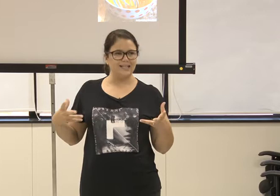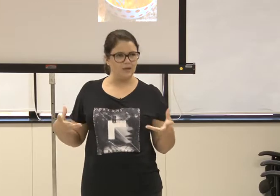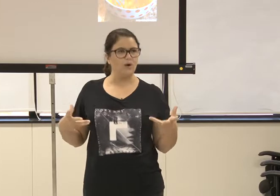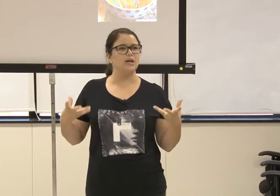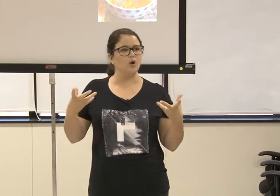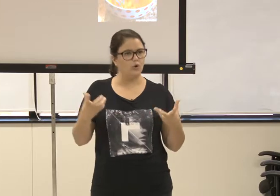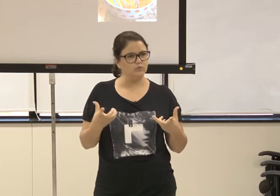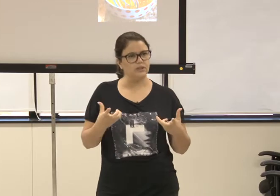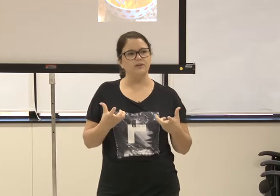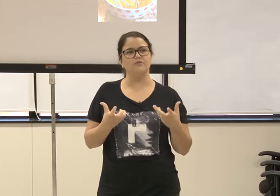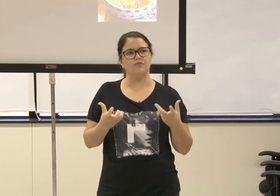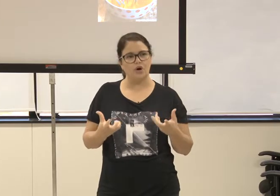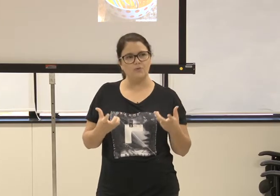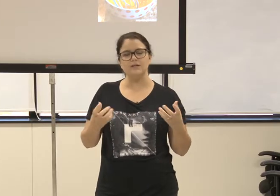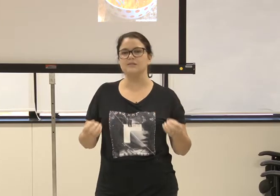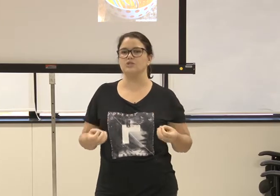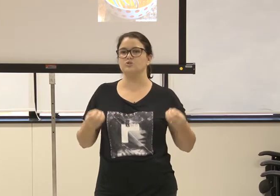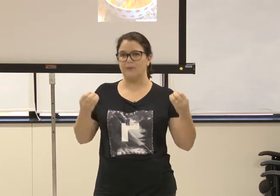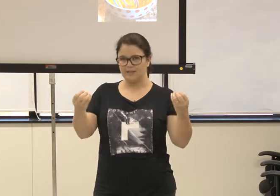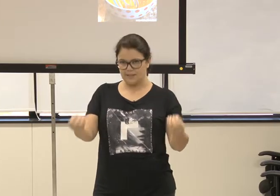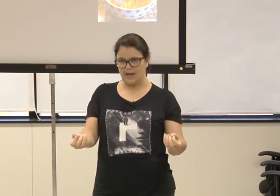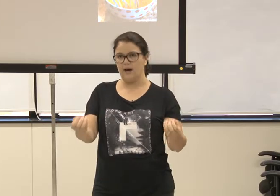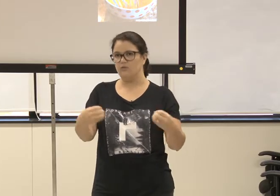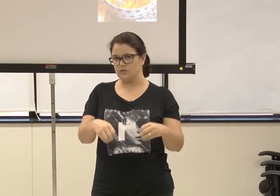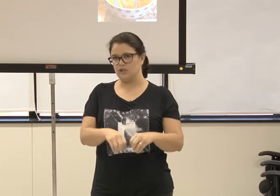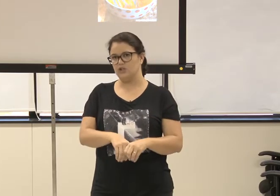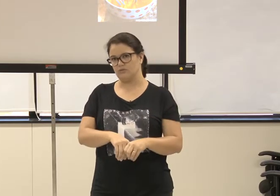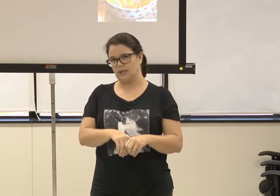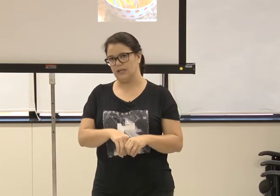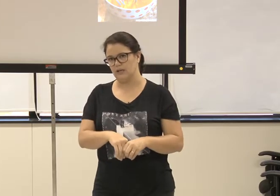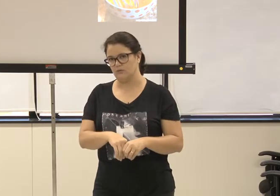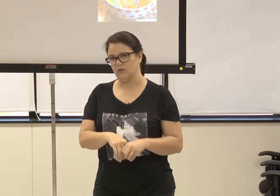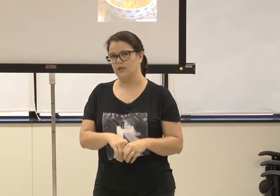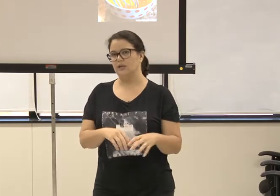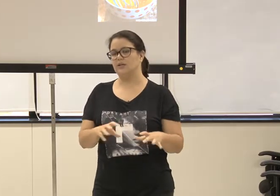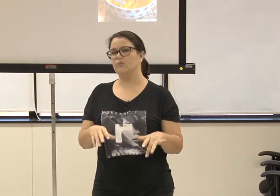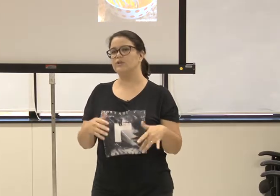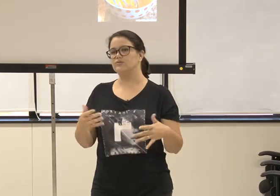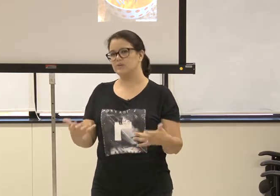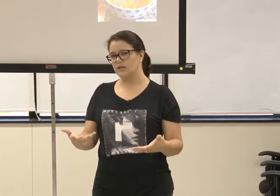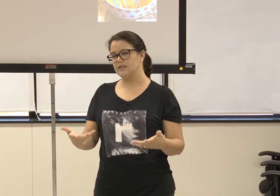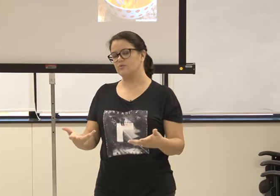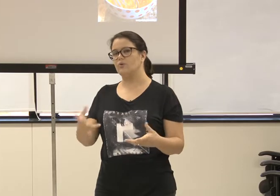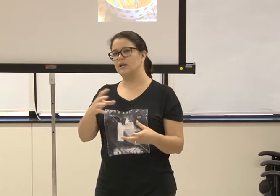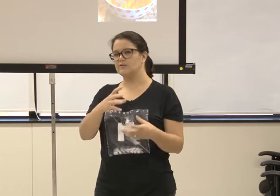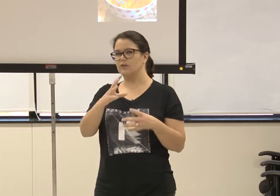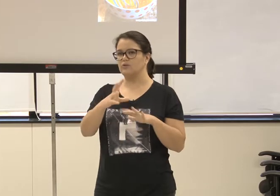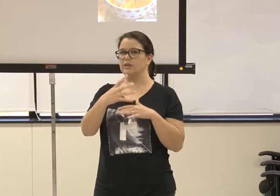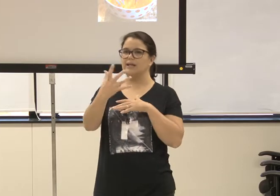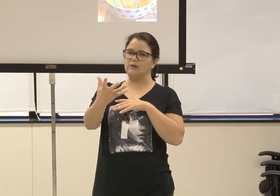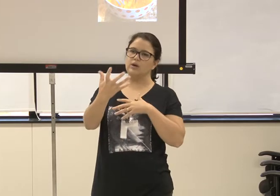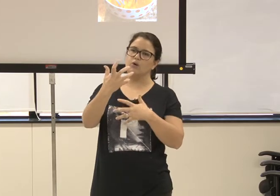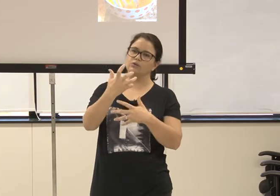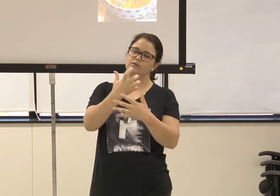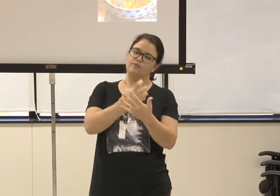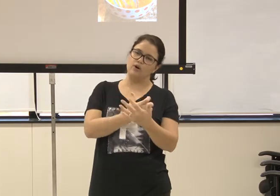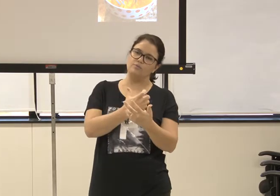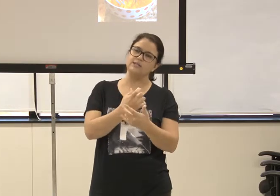língua encontra formas de passar o sentido daquilo. Então, isso é um classificador, quando a língua encontra formas